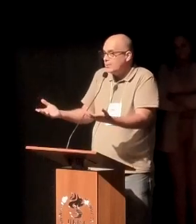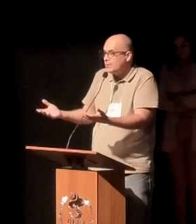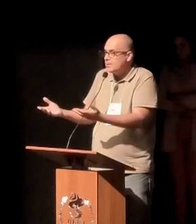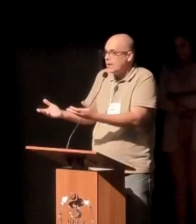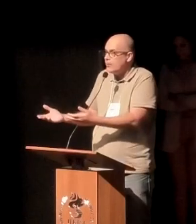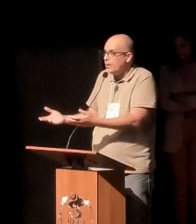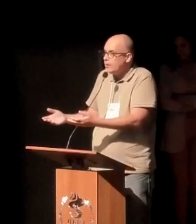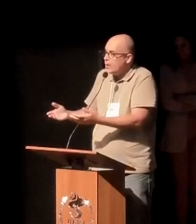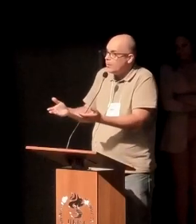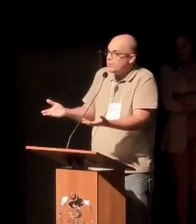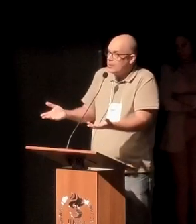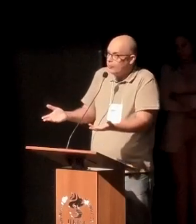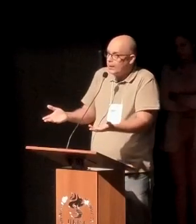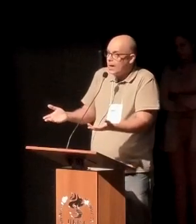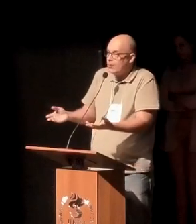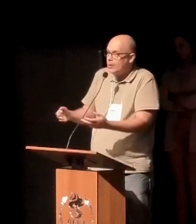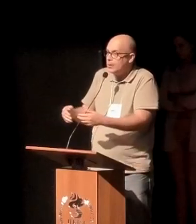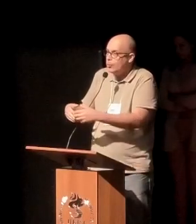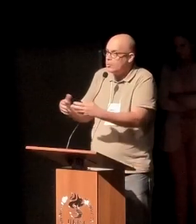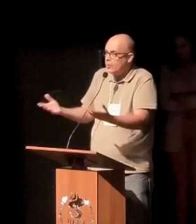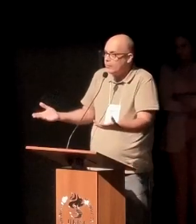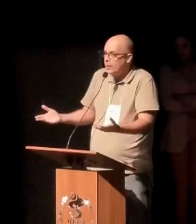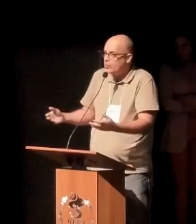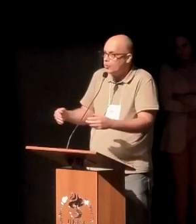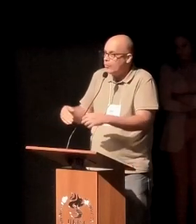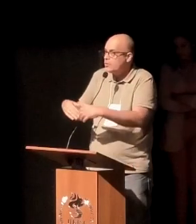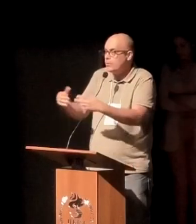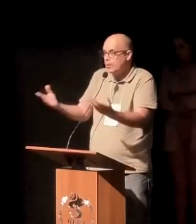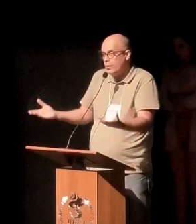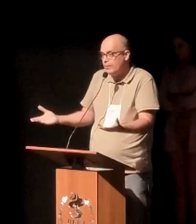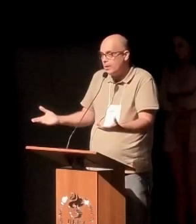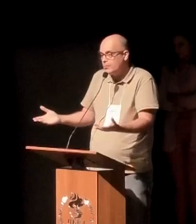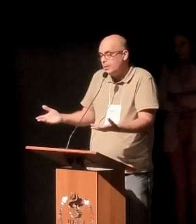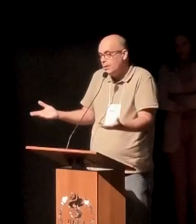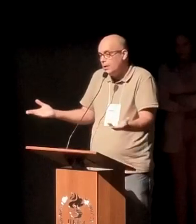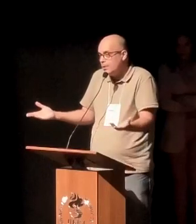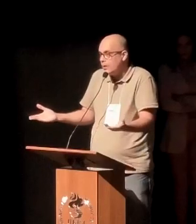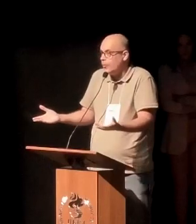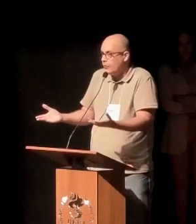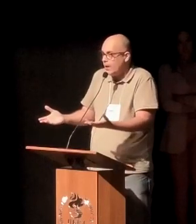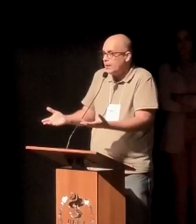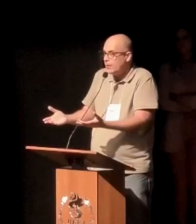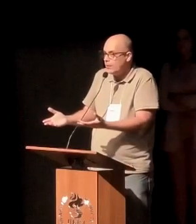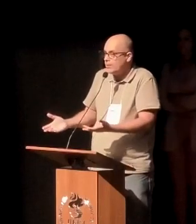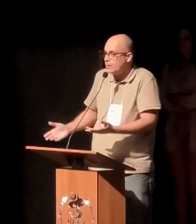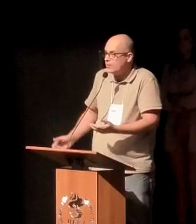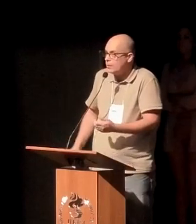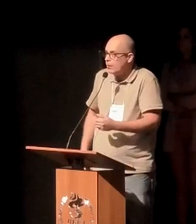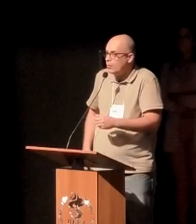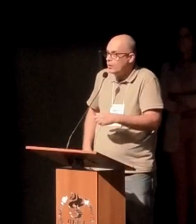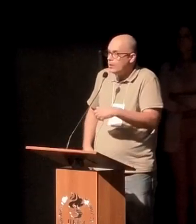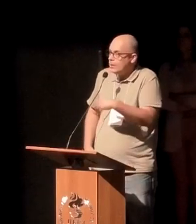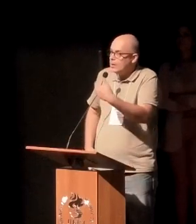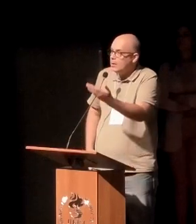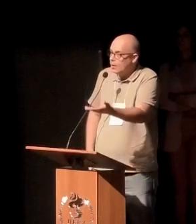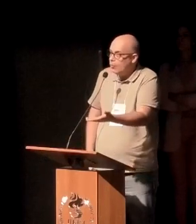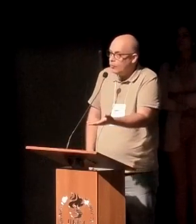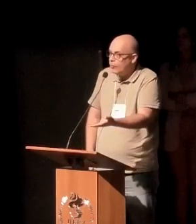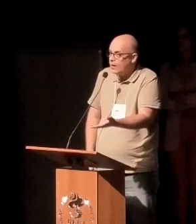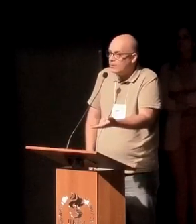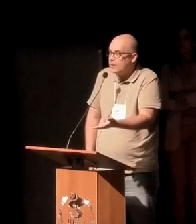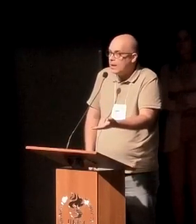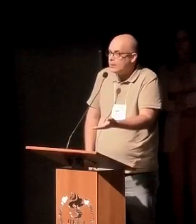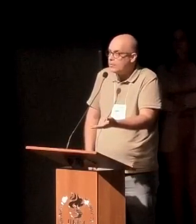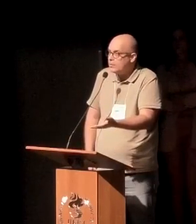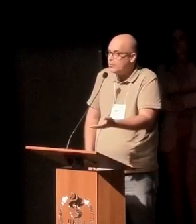até aqueles que se inscreveram e de repente não ficaram aqui durante o evento ou não estiveram no evento a gente vai confiar em quem fez a inscrição e que não